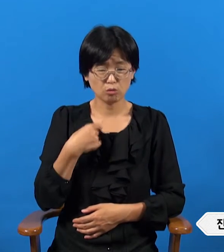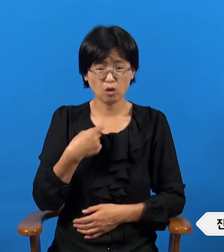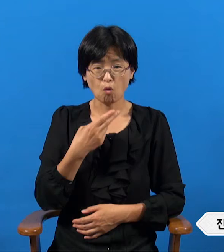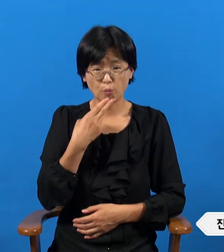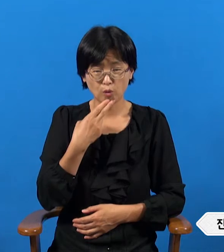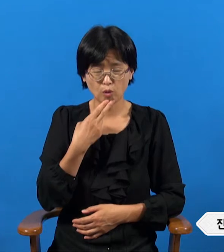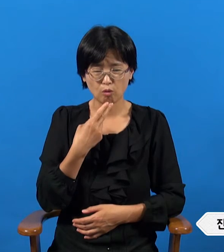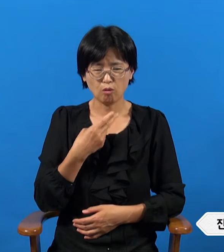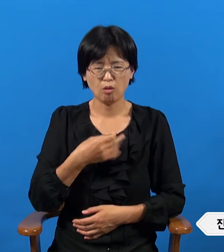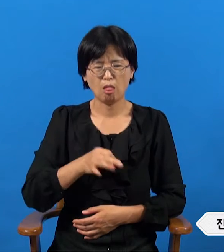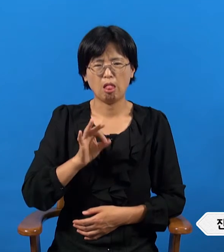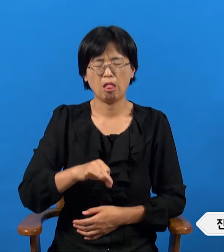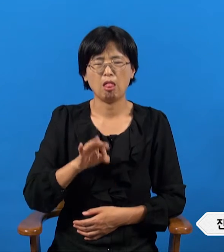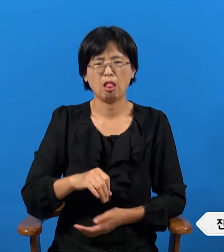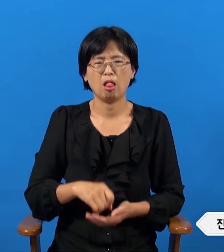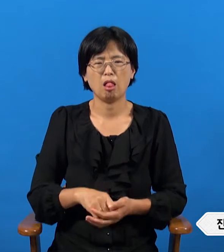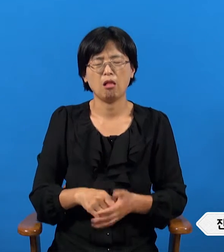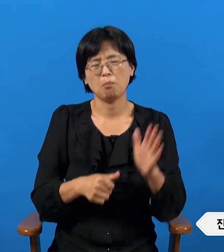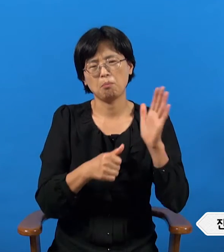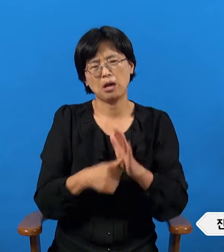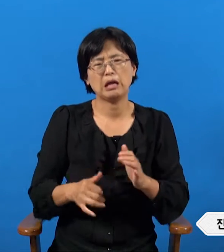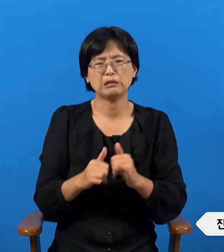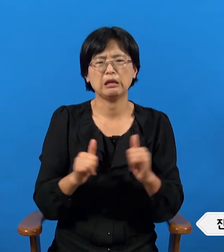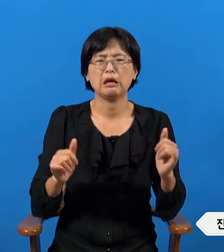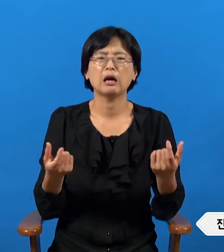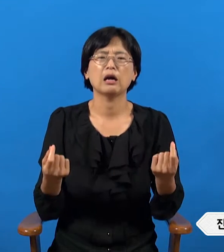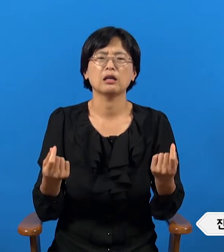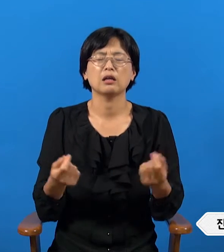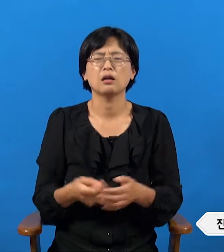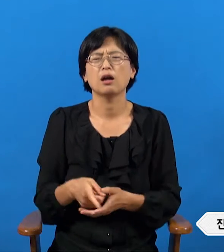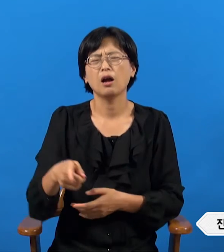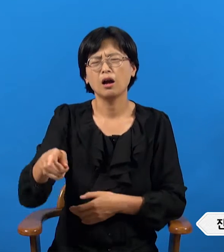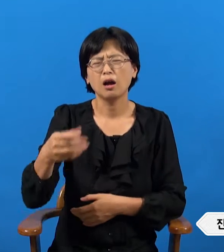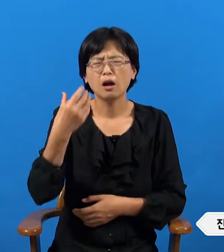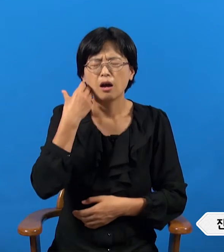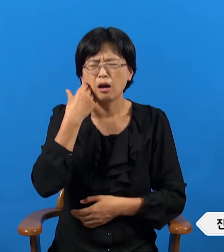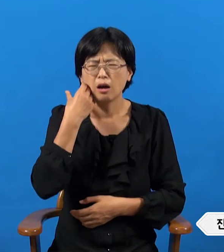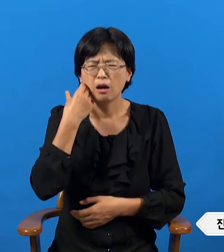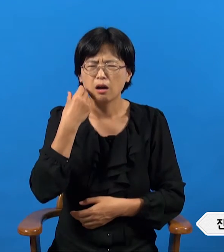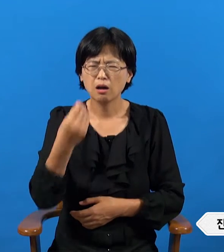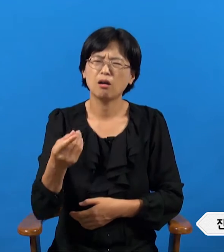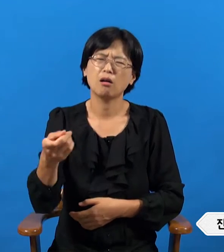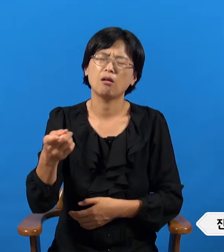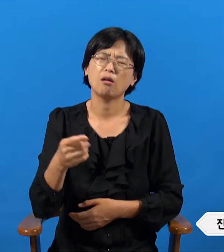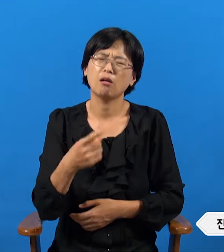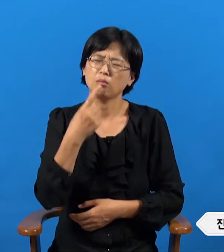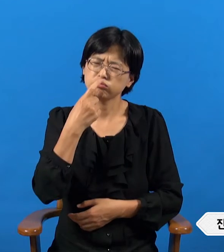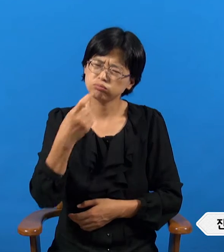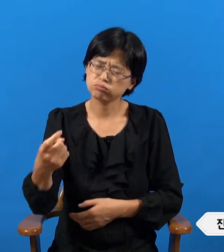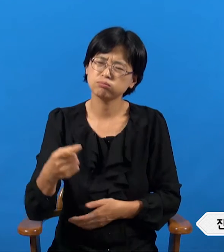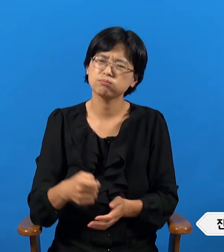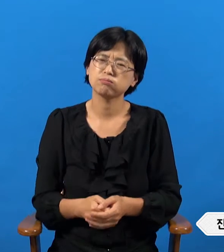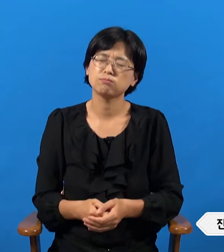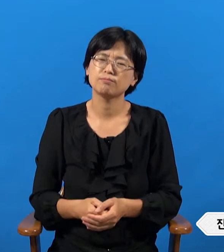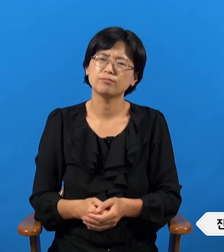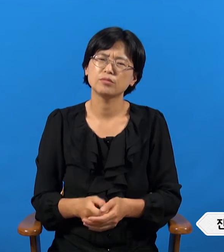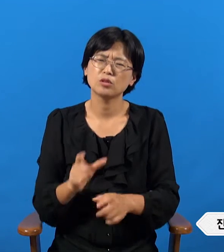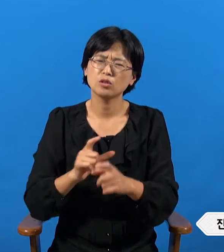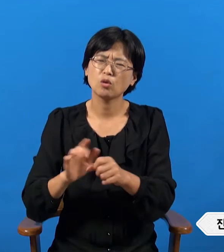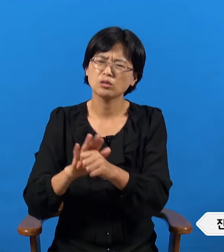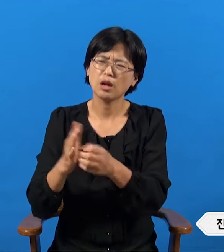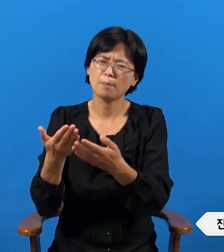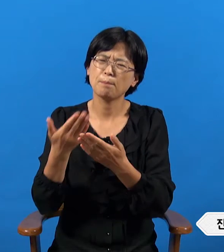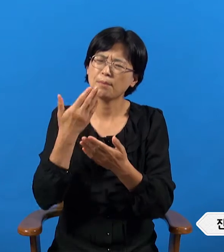그렇지 못한 나는 별로 중요하지 못하고, 내가 그렇게만 될 수 있다면 더 가치 있고 더 중요하고